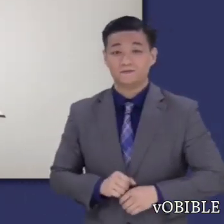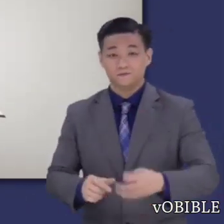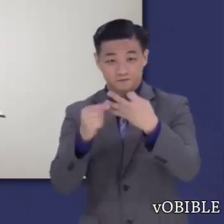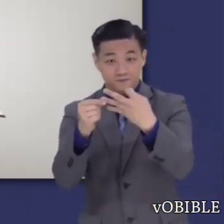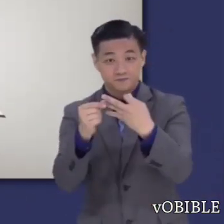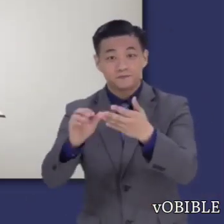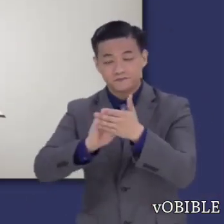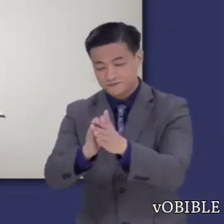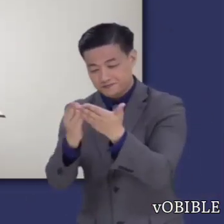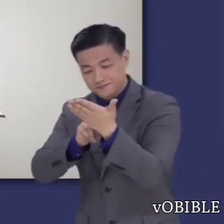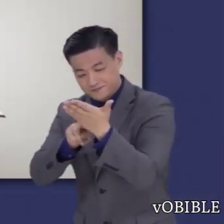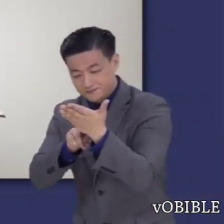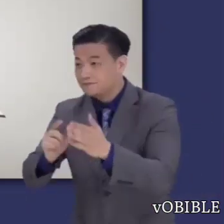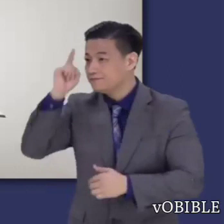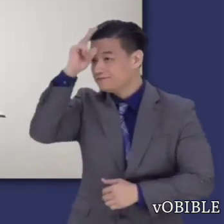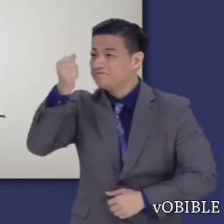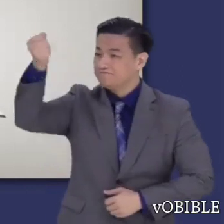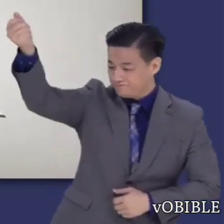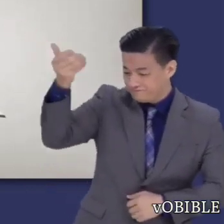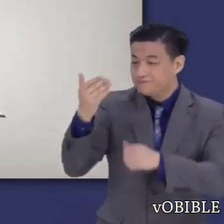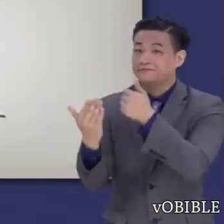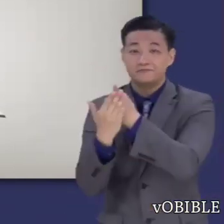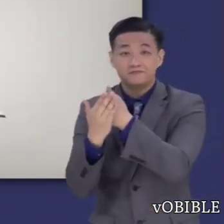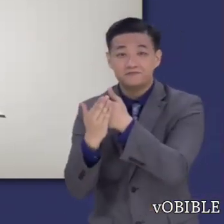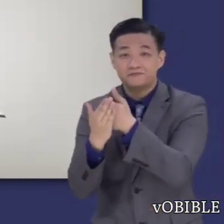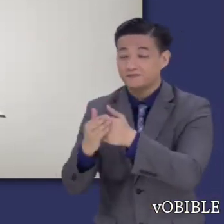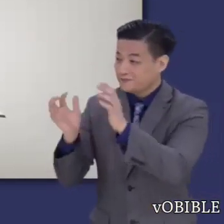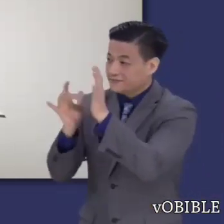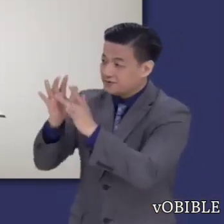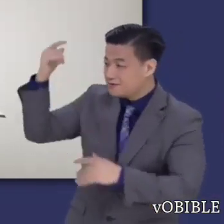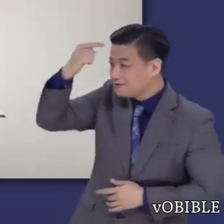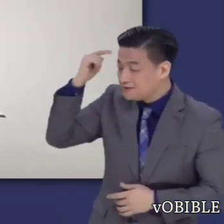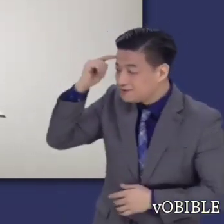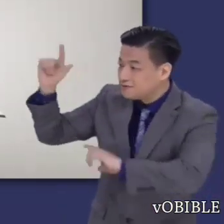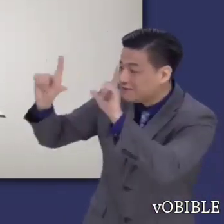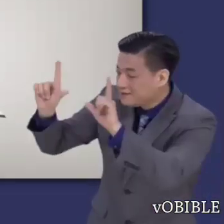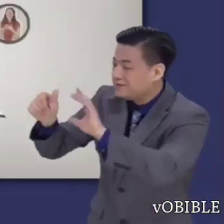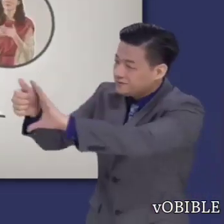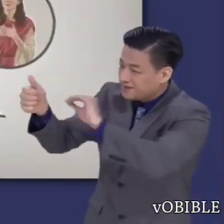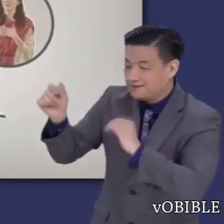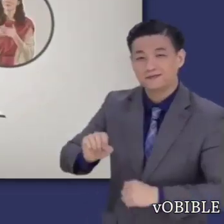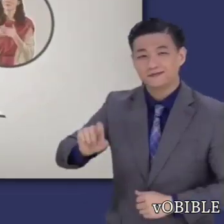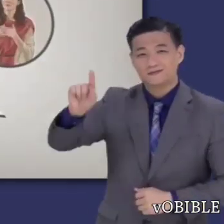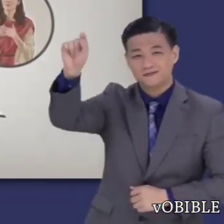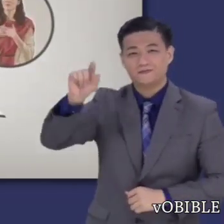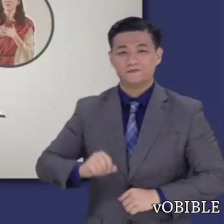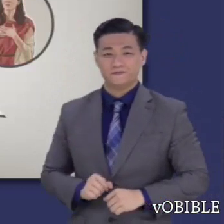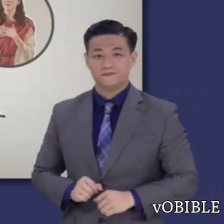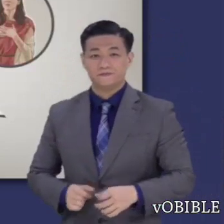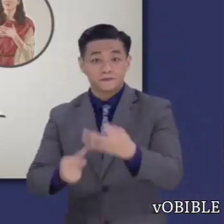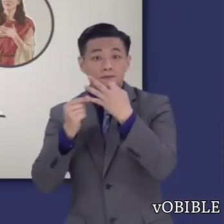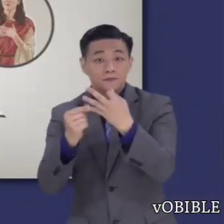上帝的话语和他的圣灵可以帮助我们培养基督的思想态度。我们真诚地向上帝祷